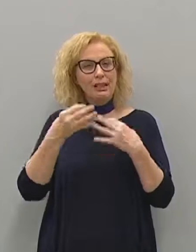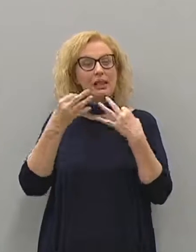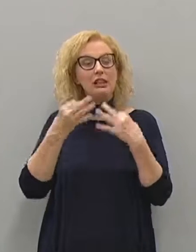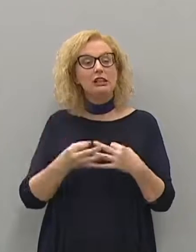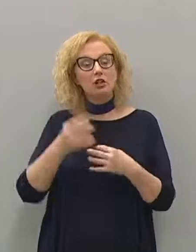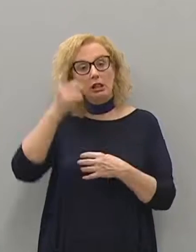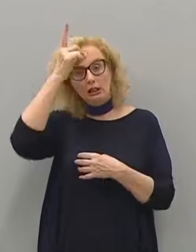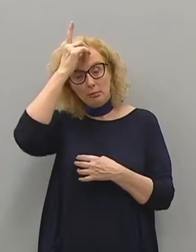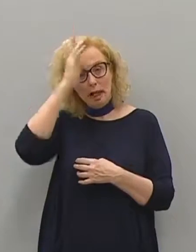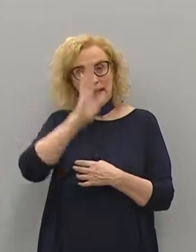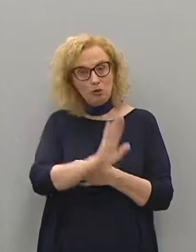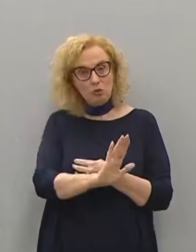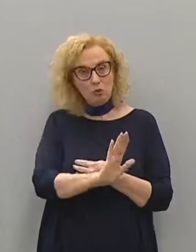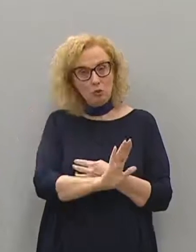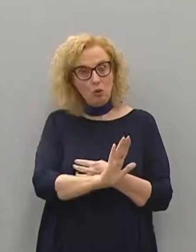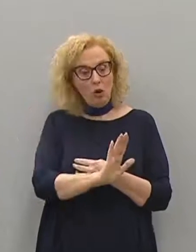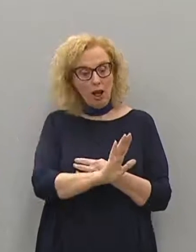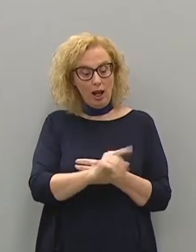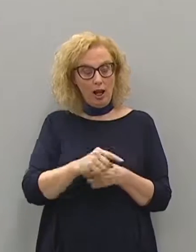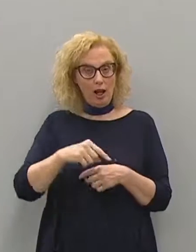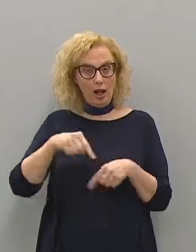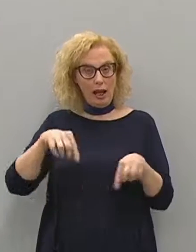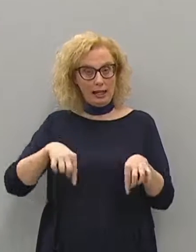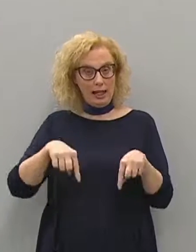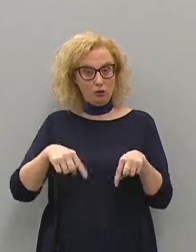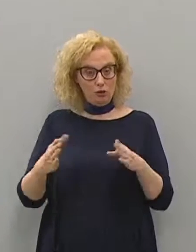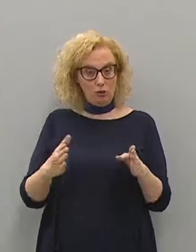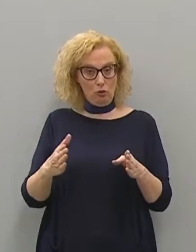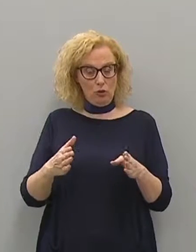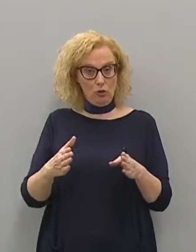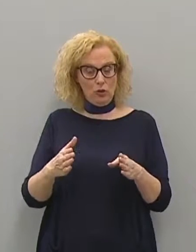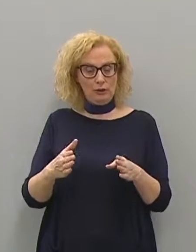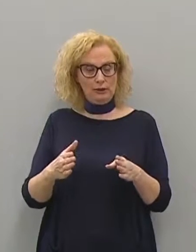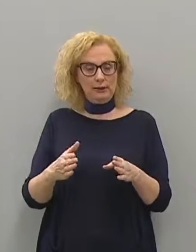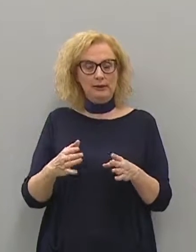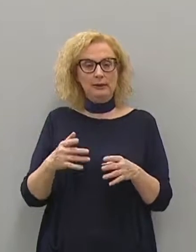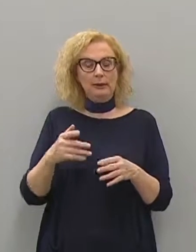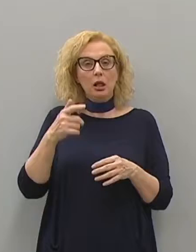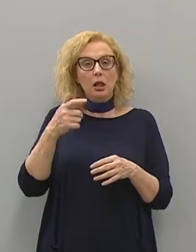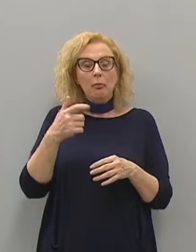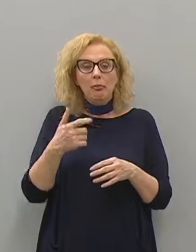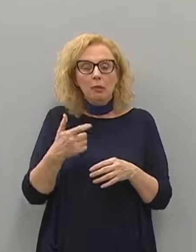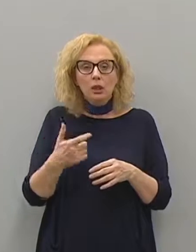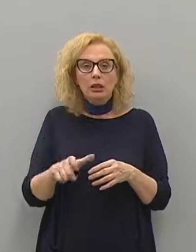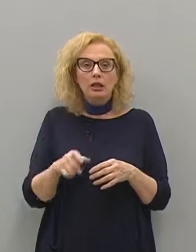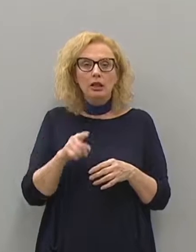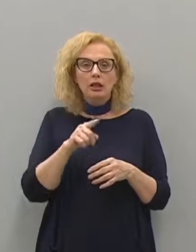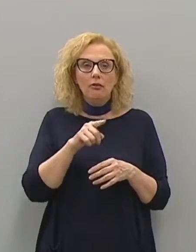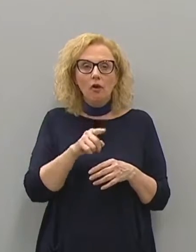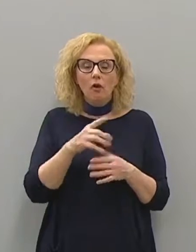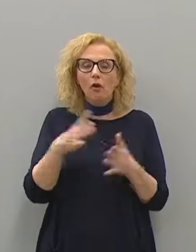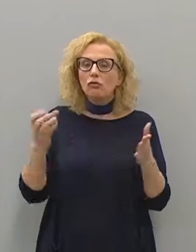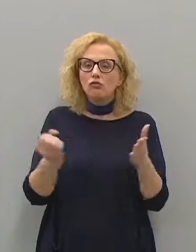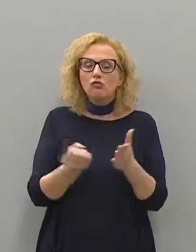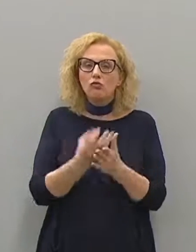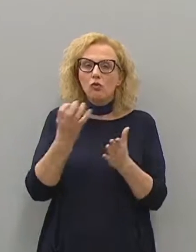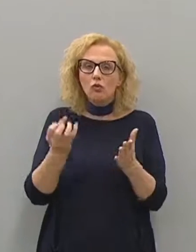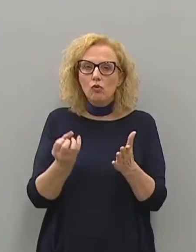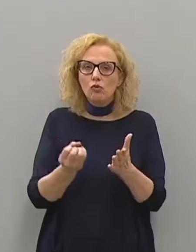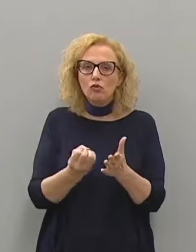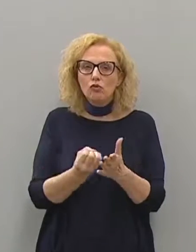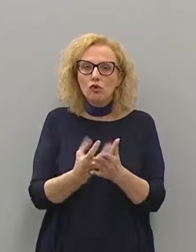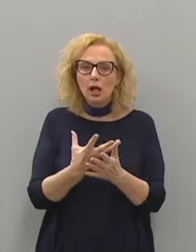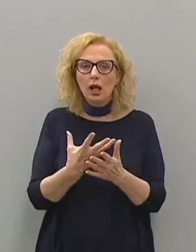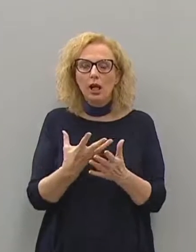germania in queste in queste ore questo anche per far capire la portata dell'evento che stiamo gestendo